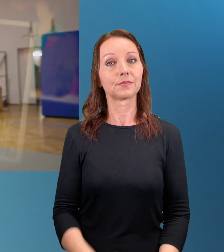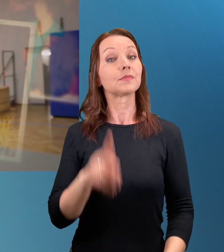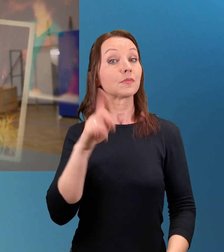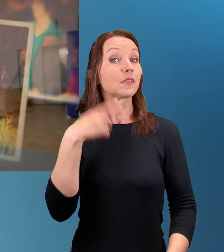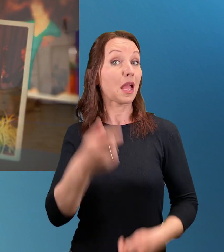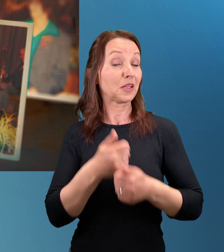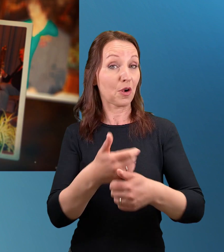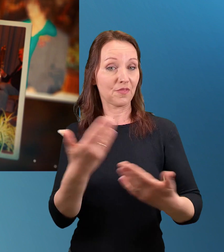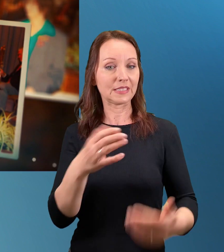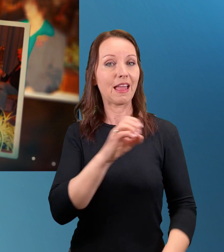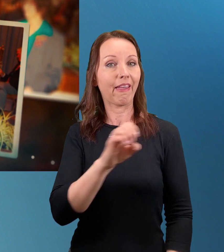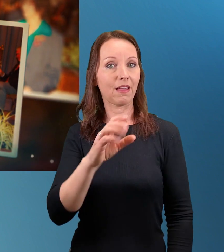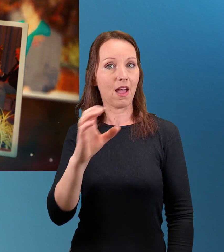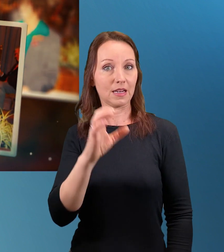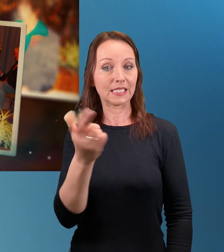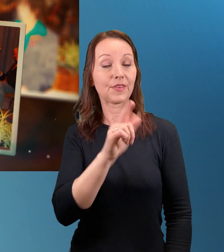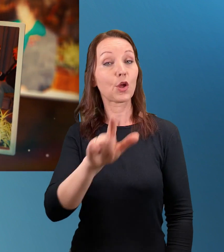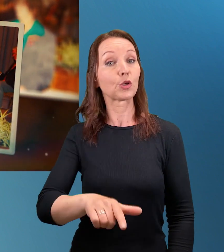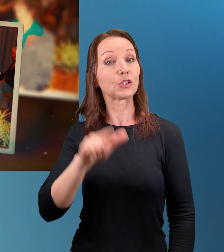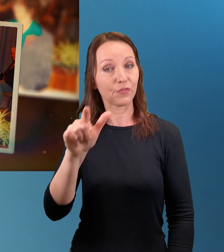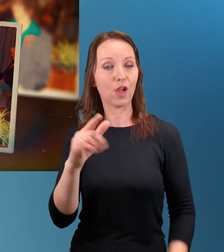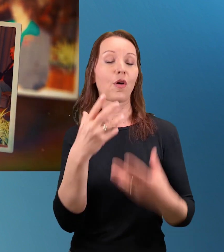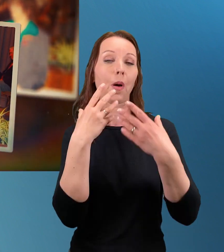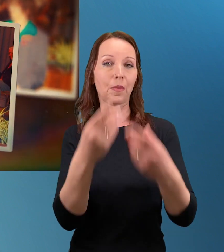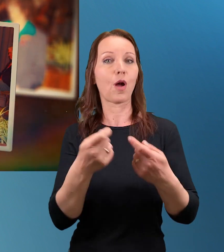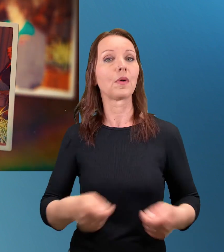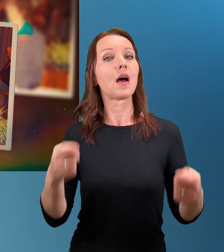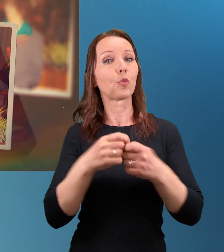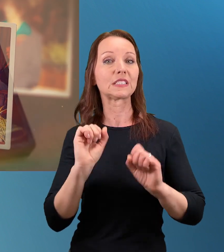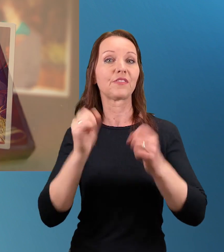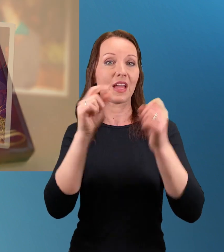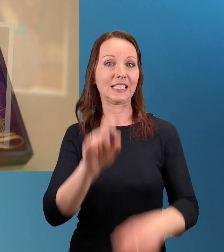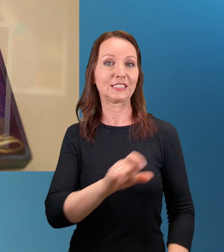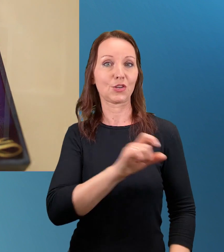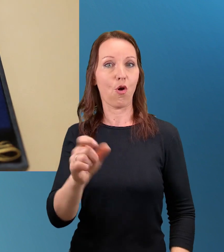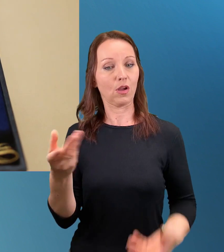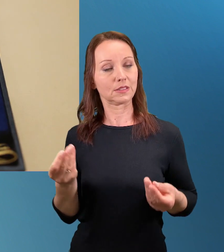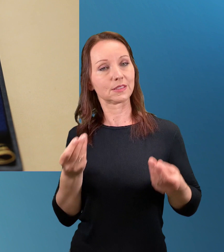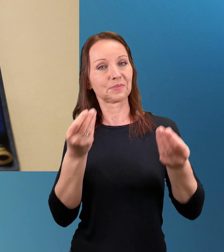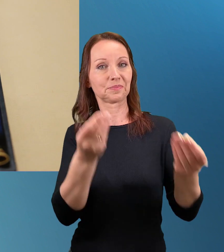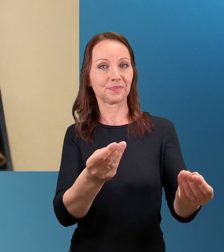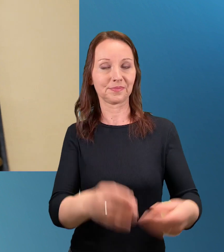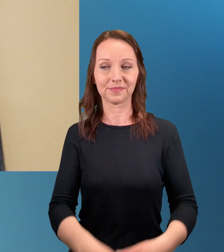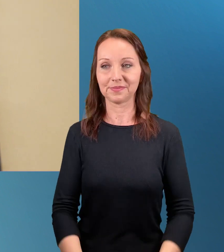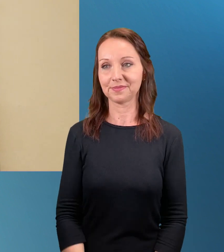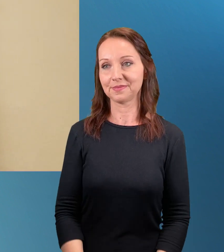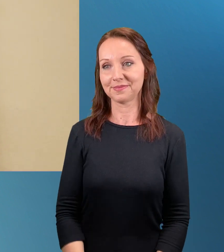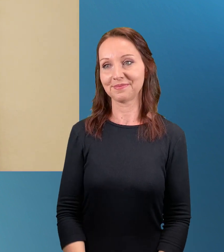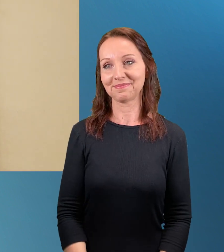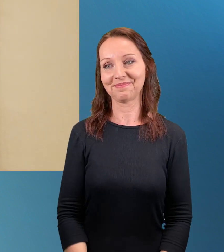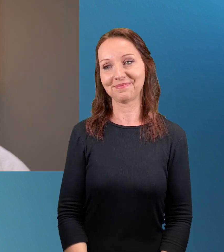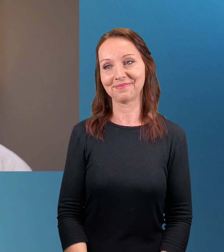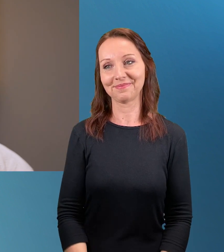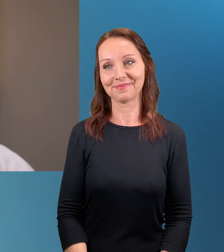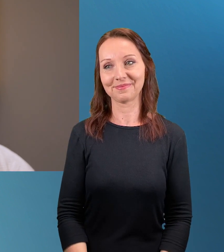Klaassen 2012 das Bundesverdienstkreuz verliehen. Und wenn man merkt oder sieht, was sie für Freude